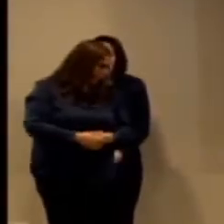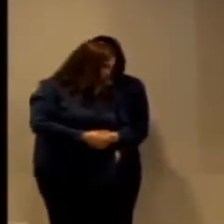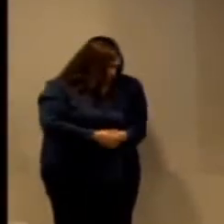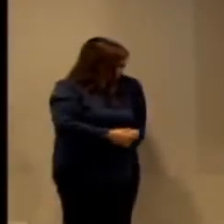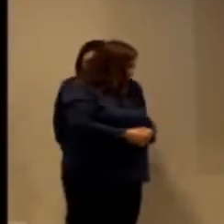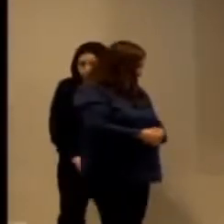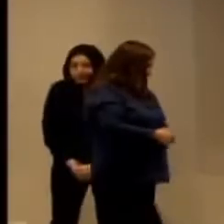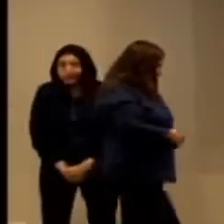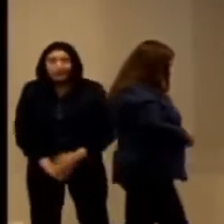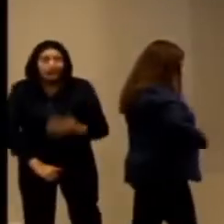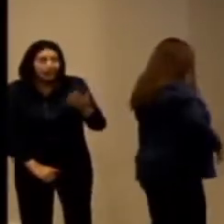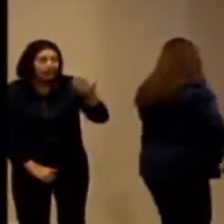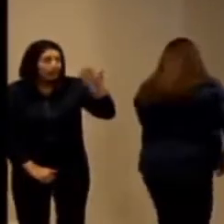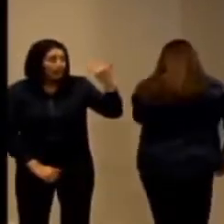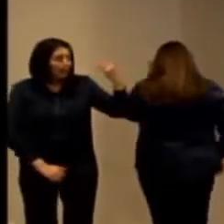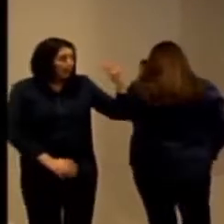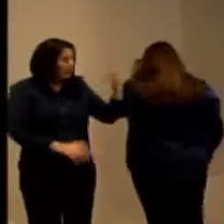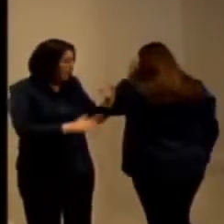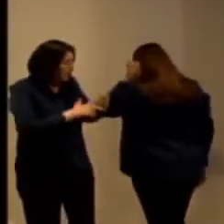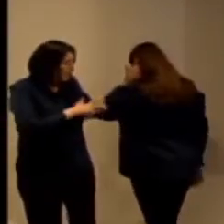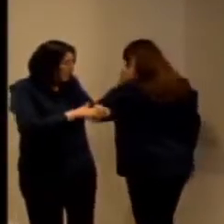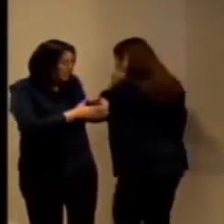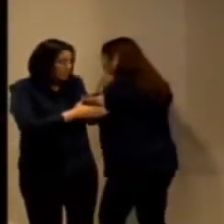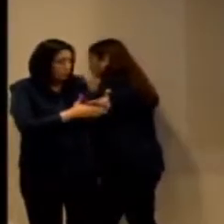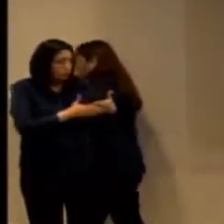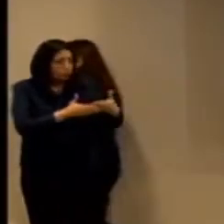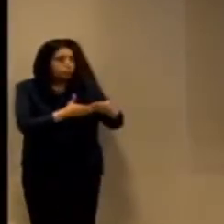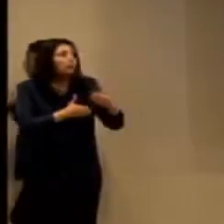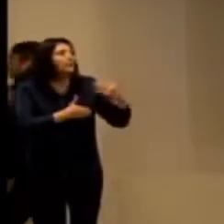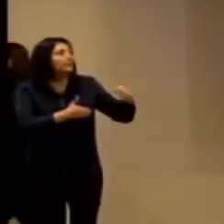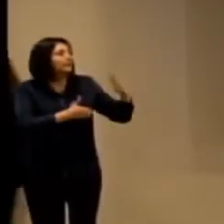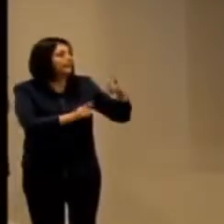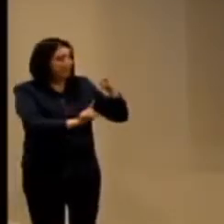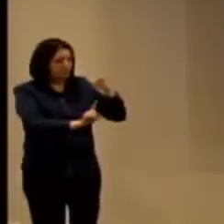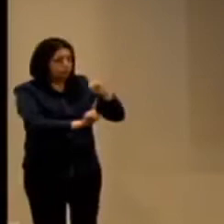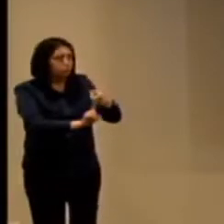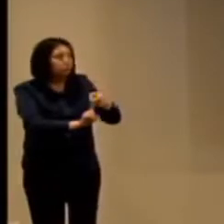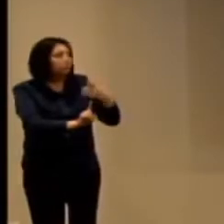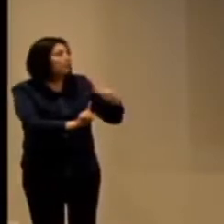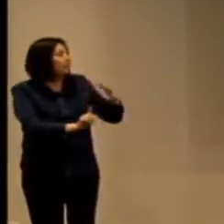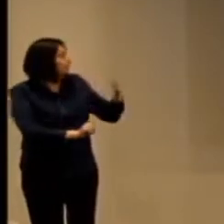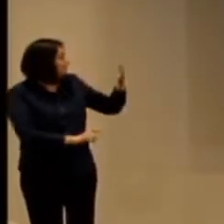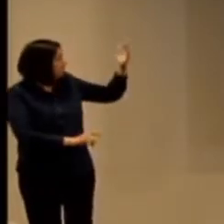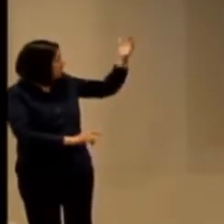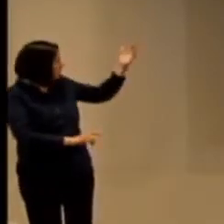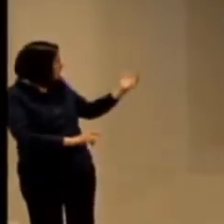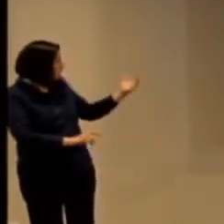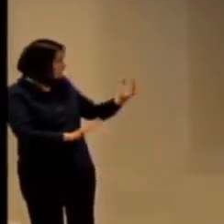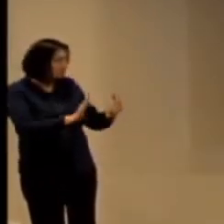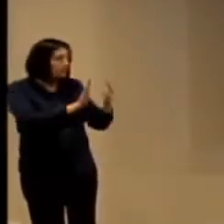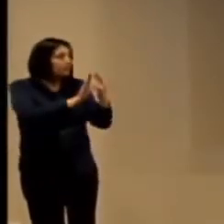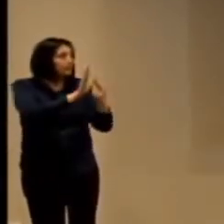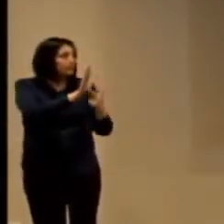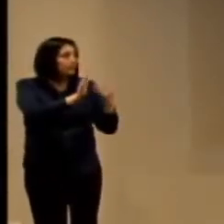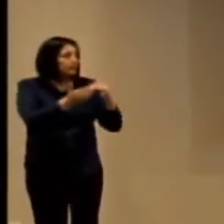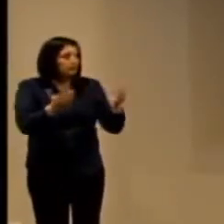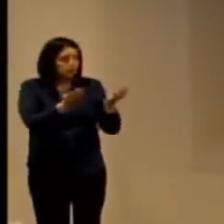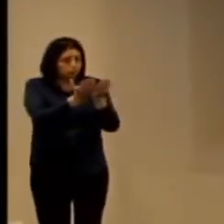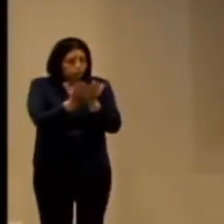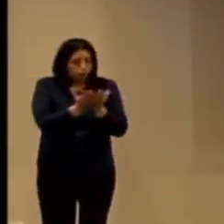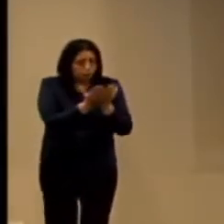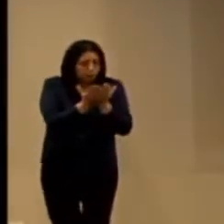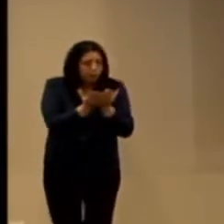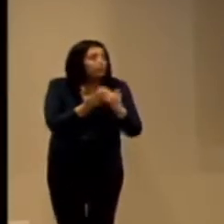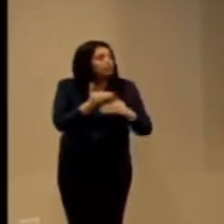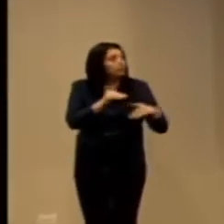su creación el programa ya lo tiene señalado. Si vemos, esta es la normativa, digamos, en educación superior y principalmente